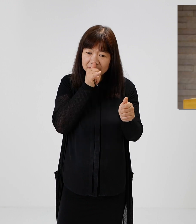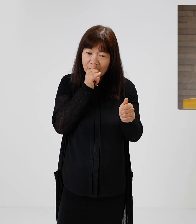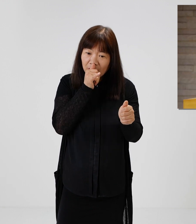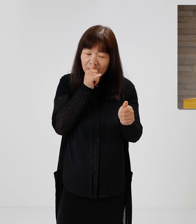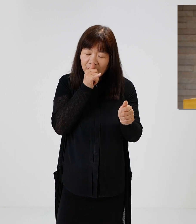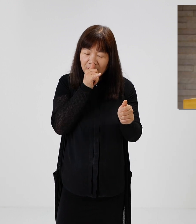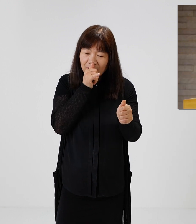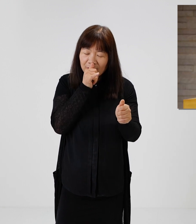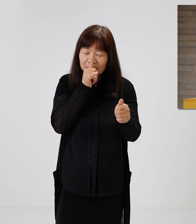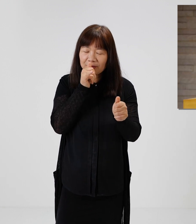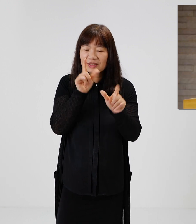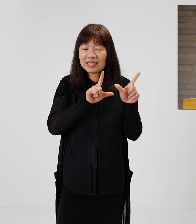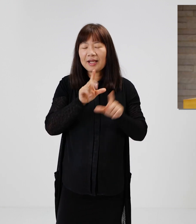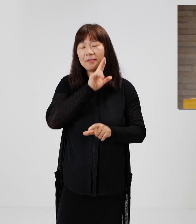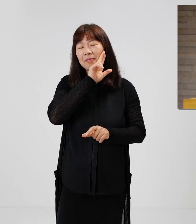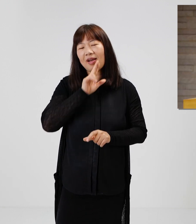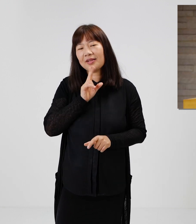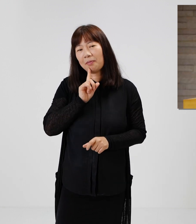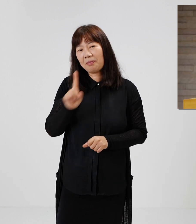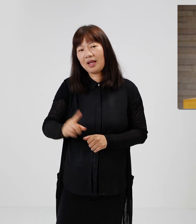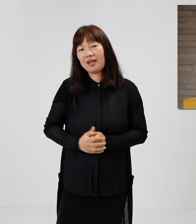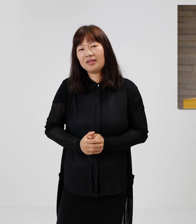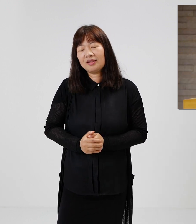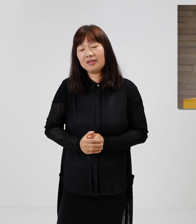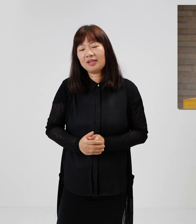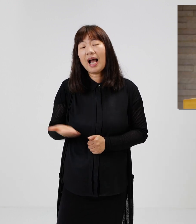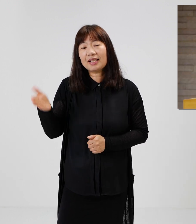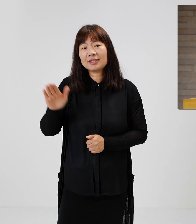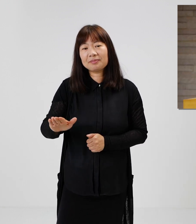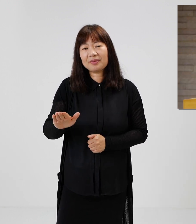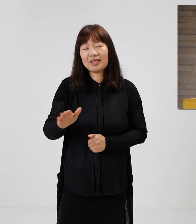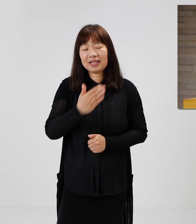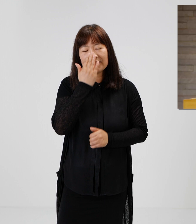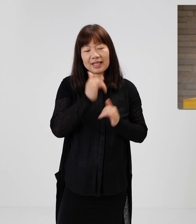그런데 이들은 왜 거절했을까요?